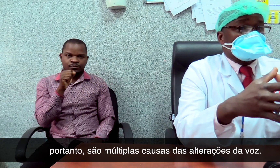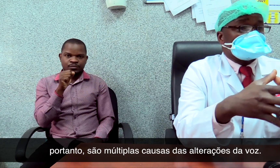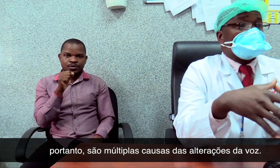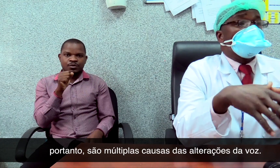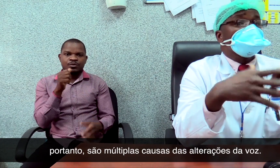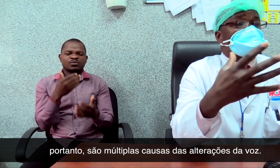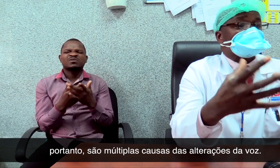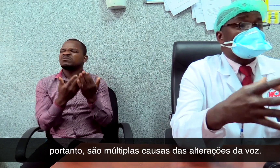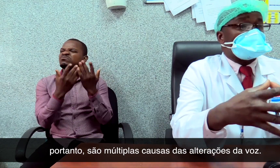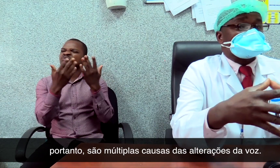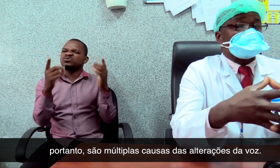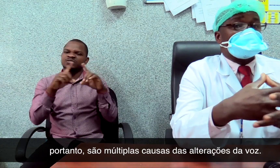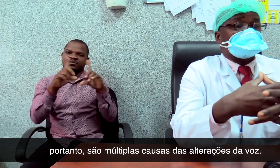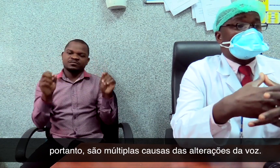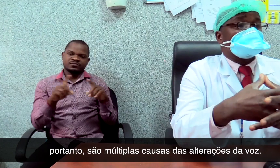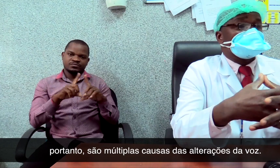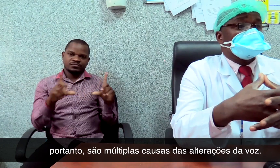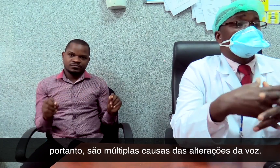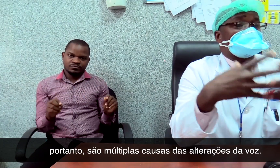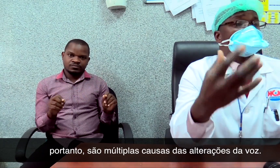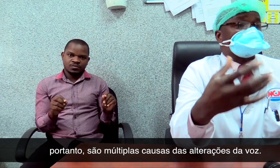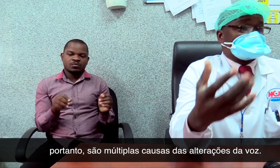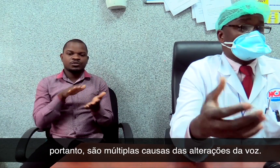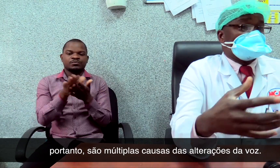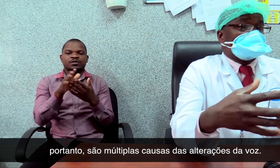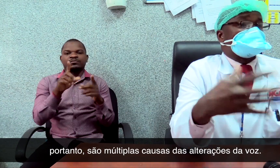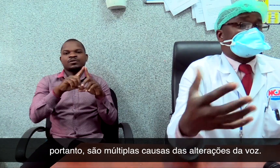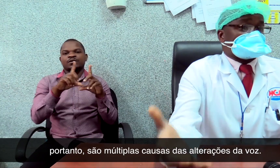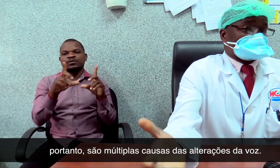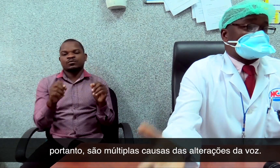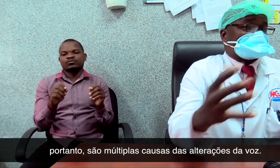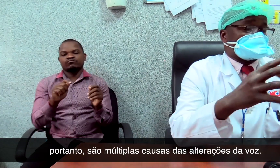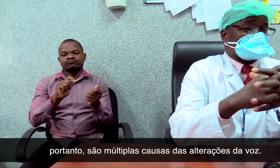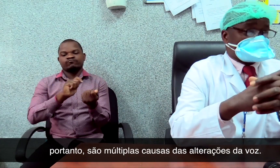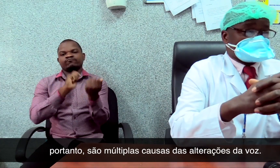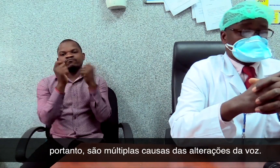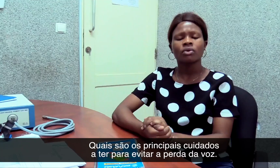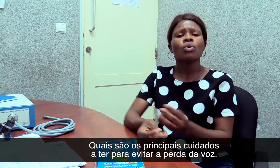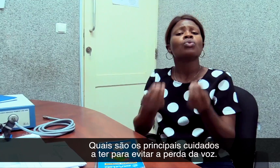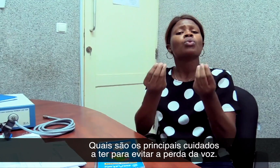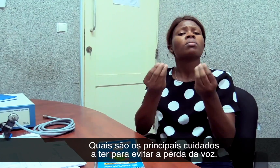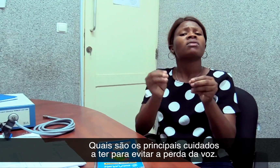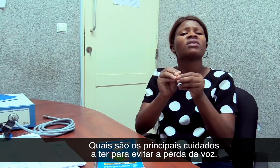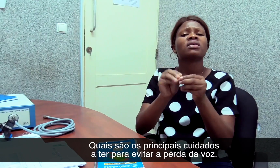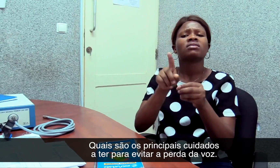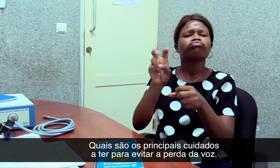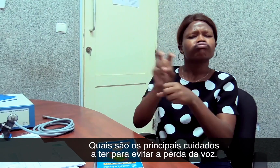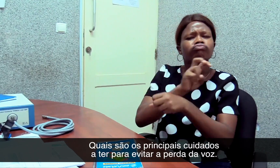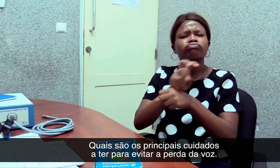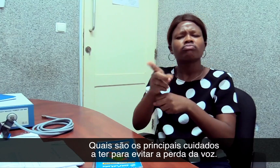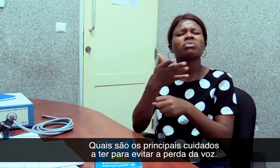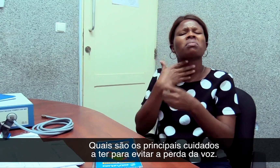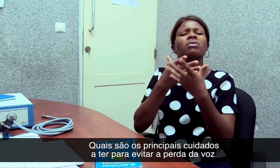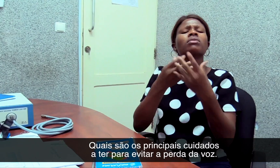Portanto, são múltiplas causas quando falamos das causas da alteração da voz. Quais são